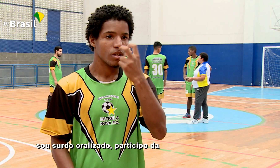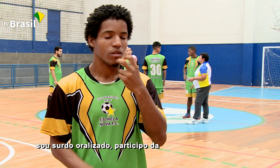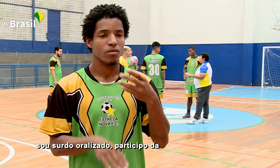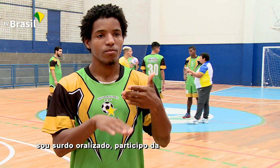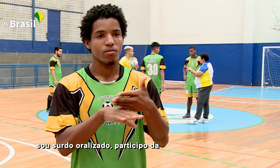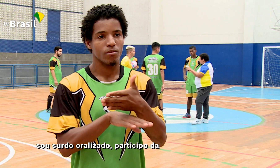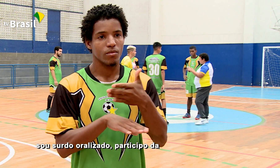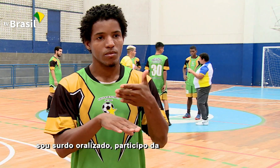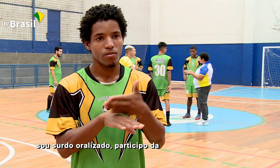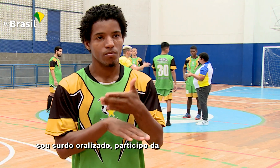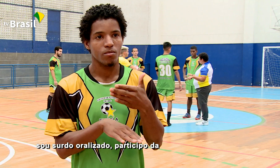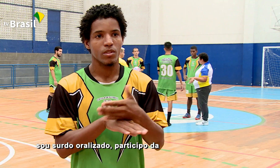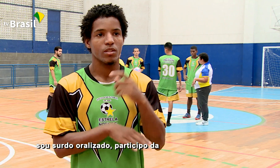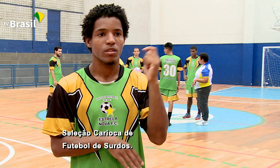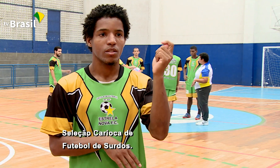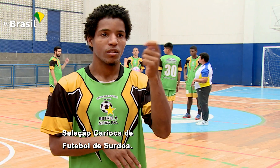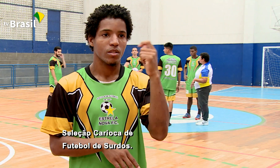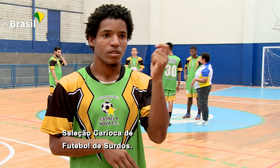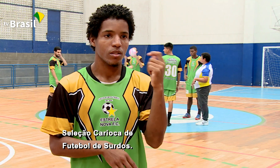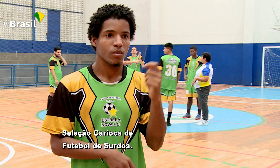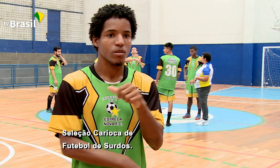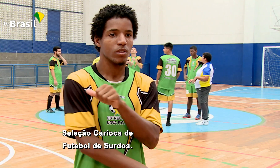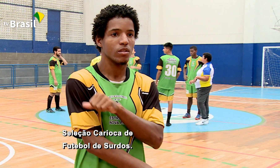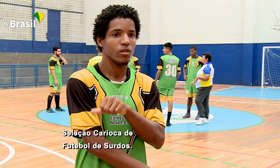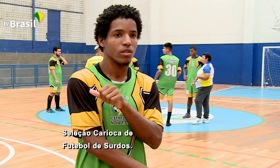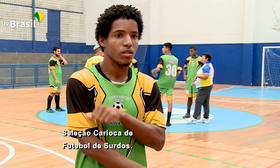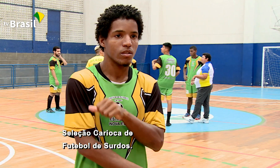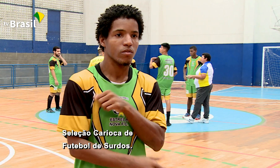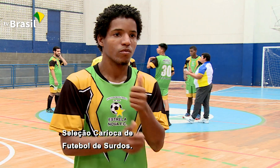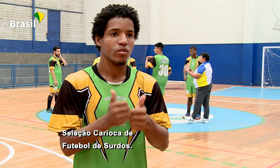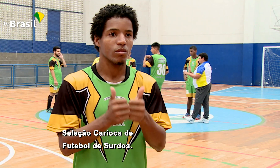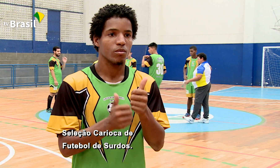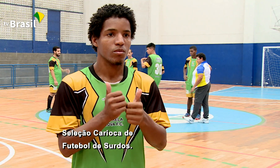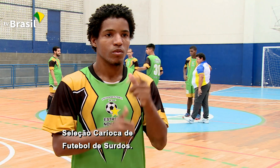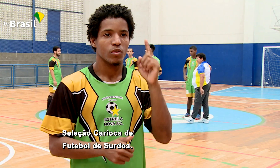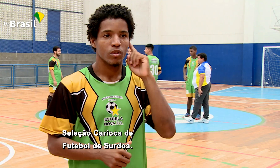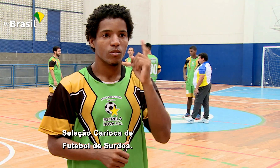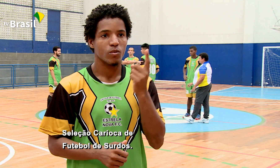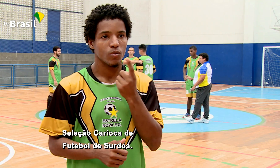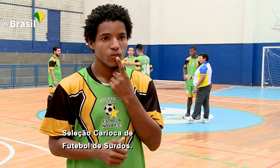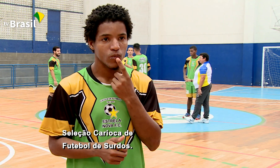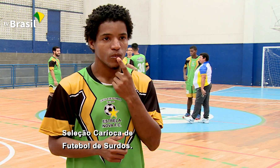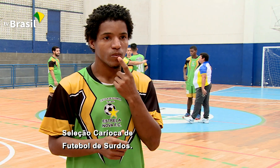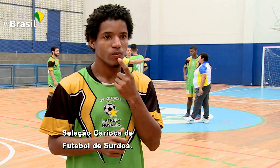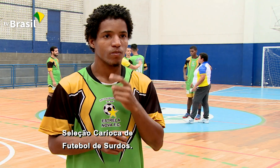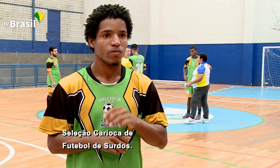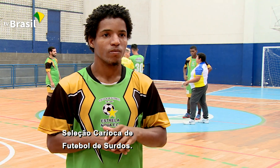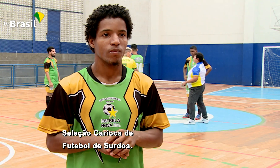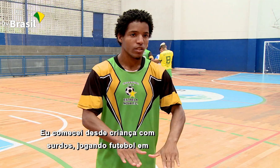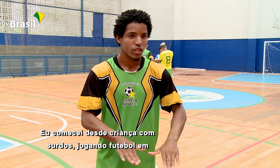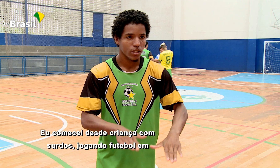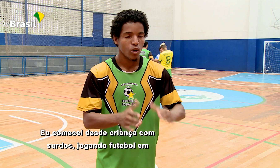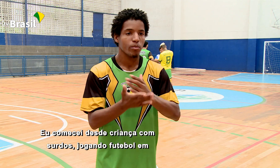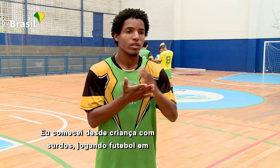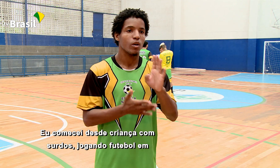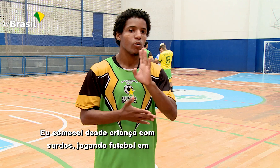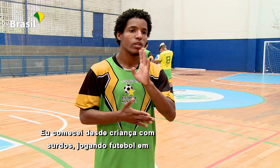oralizado, participo da seleção carioca de futebol de surdos. Eu